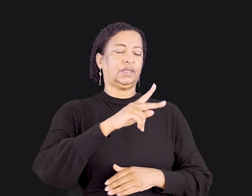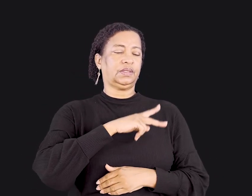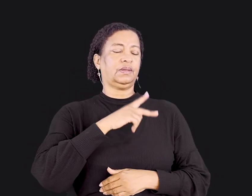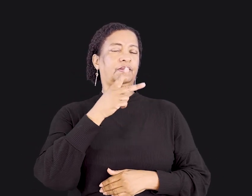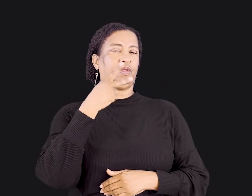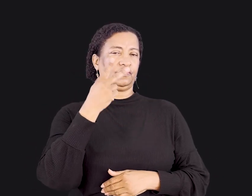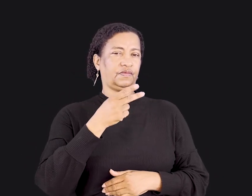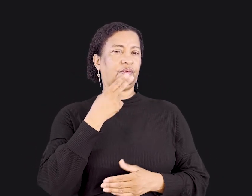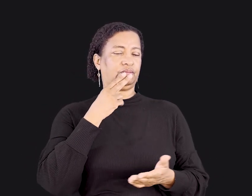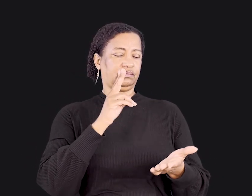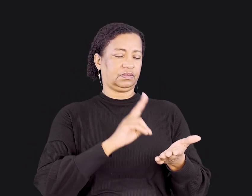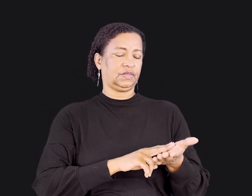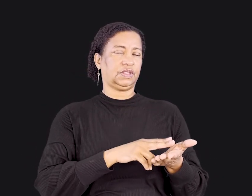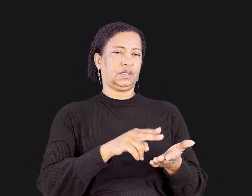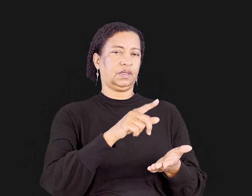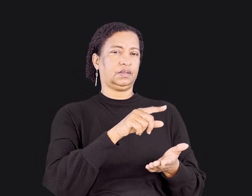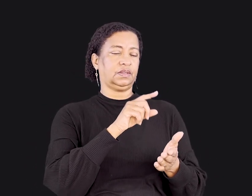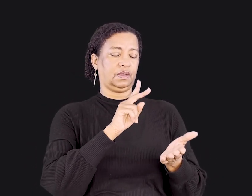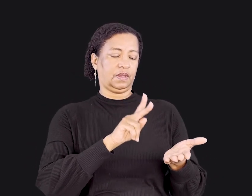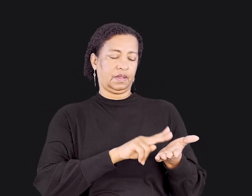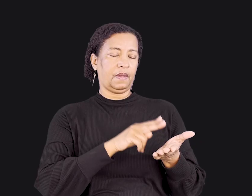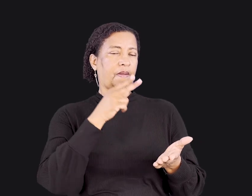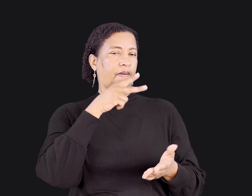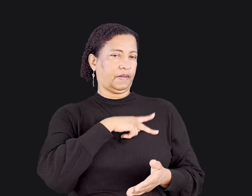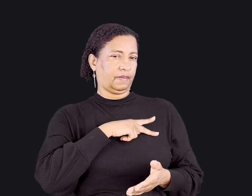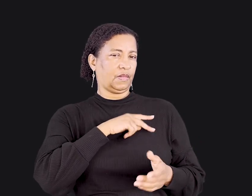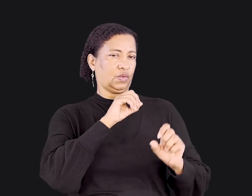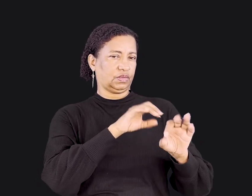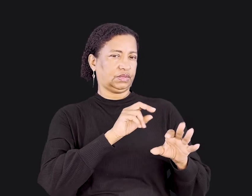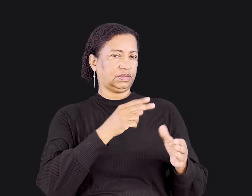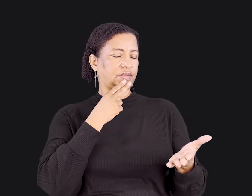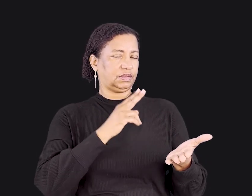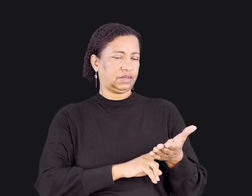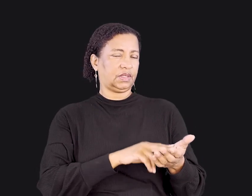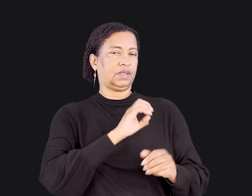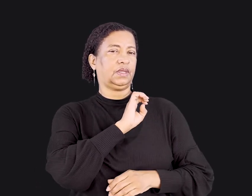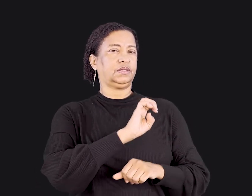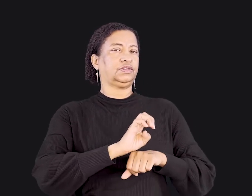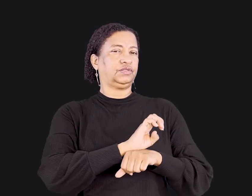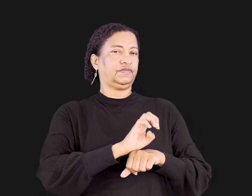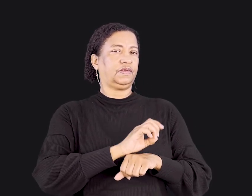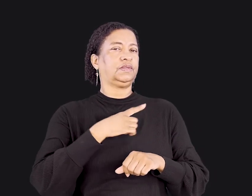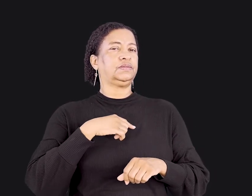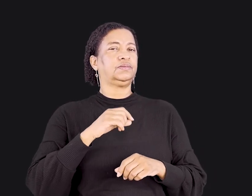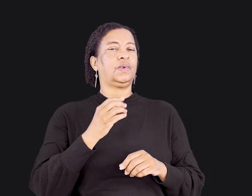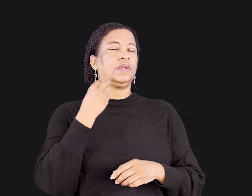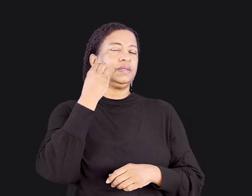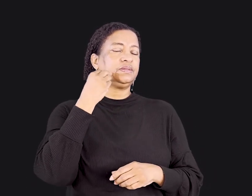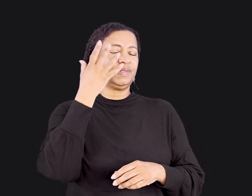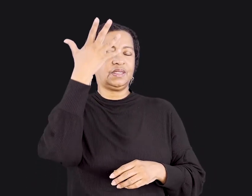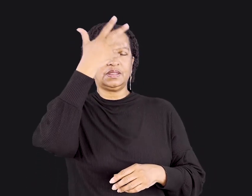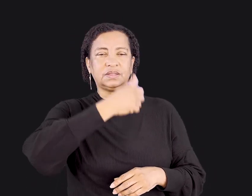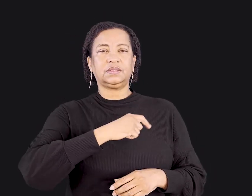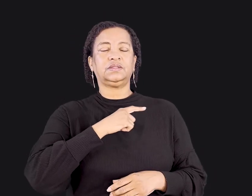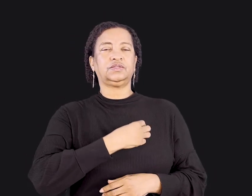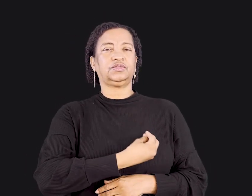na carta. O que Paulo ensina na carta de Efésios é sobre a linda experiência de ter vida eterna por